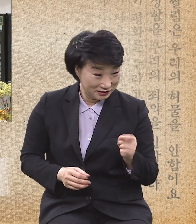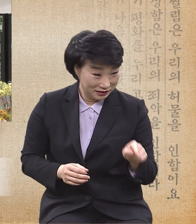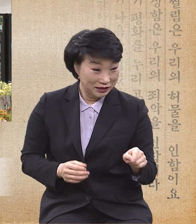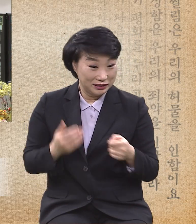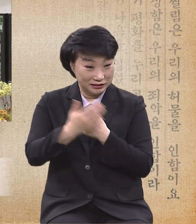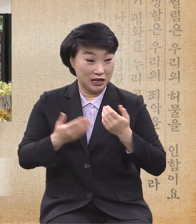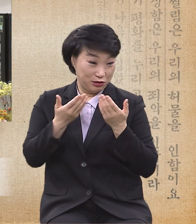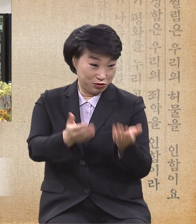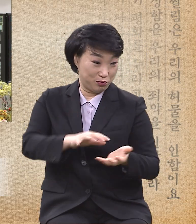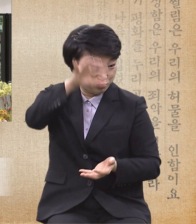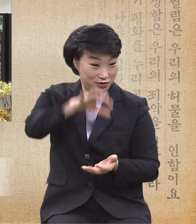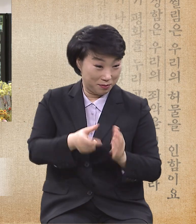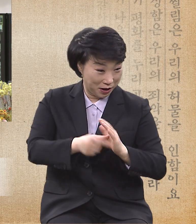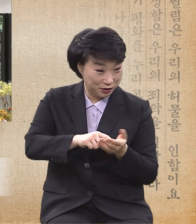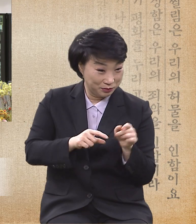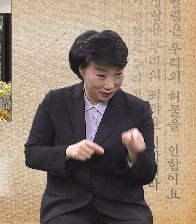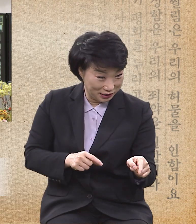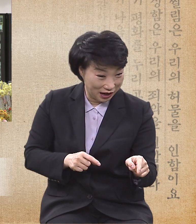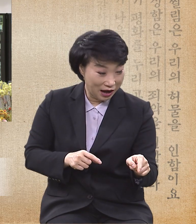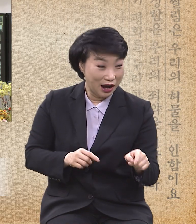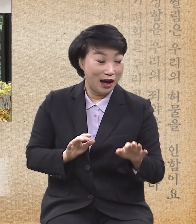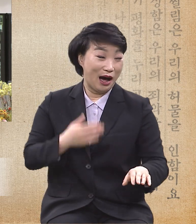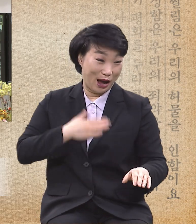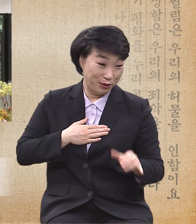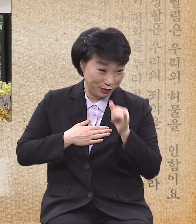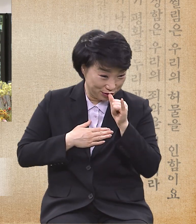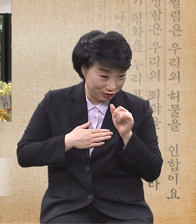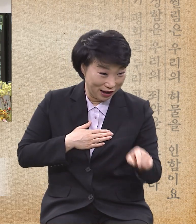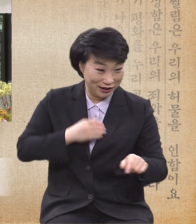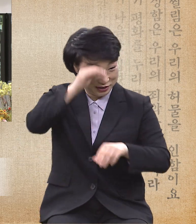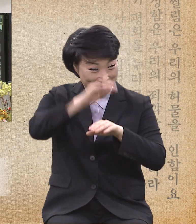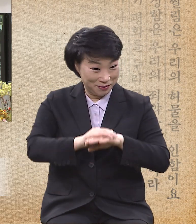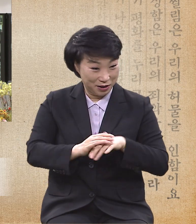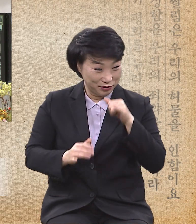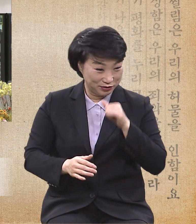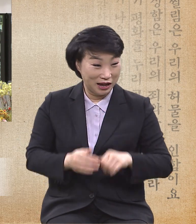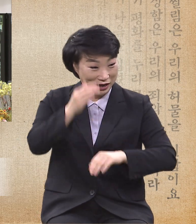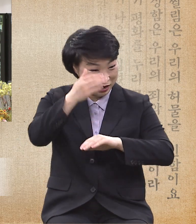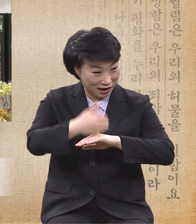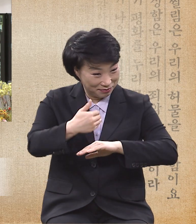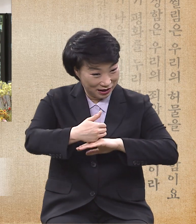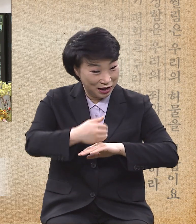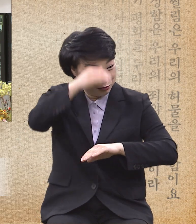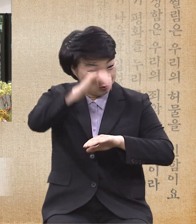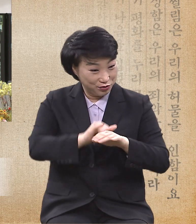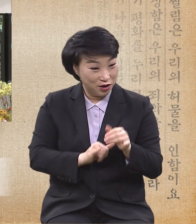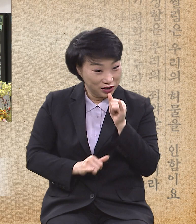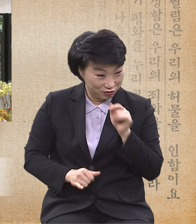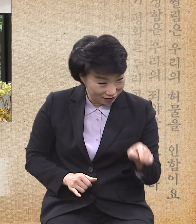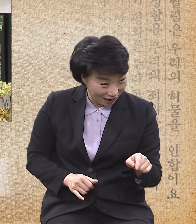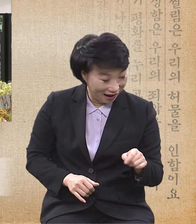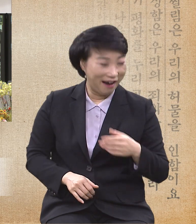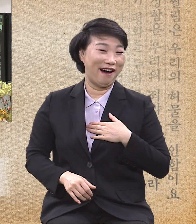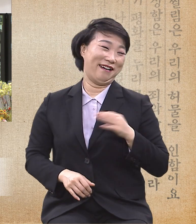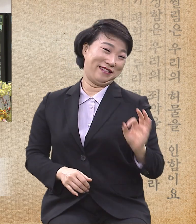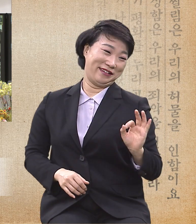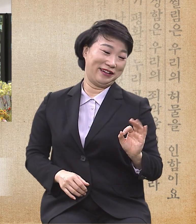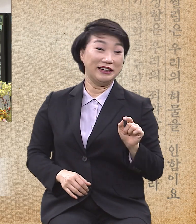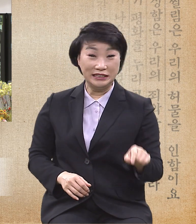은혜 베푼 분량만큼 네가 알고 예배하고 감사하고 충성하는구나.